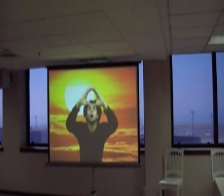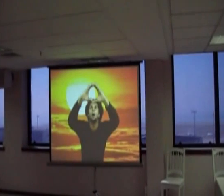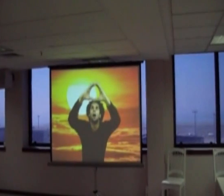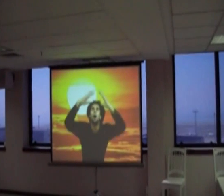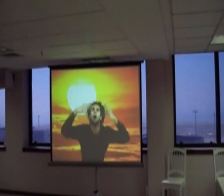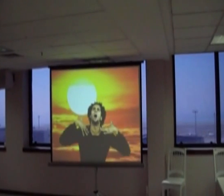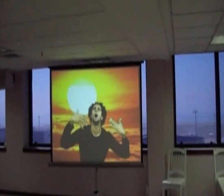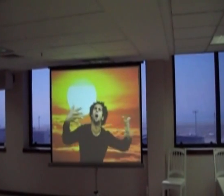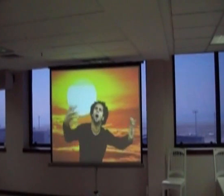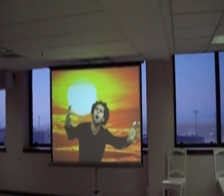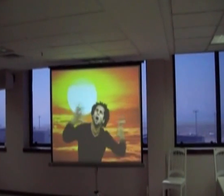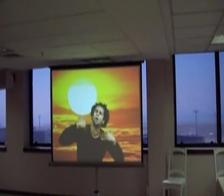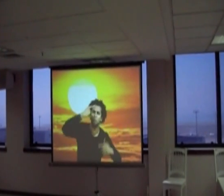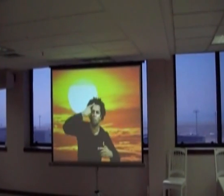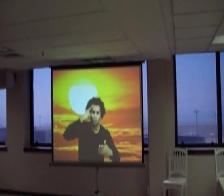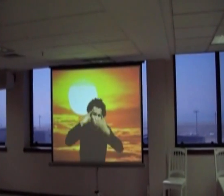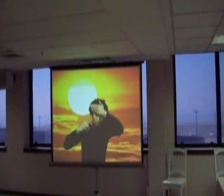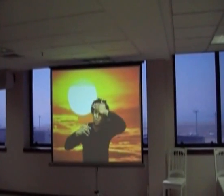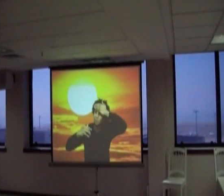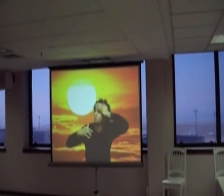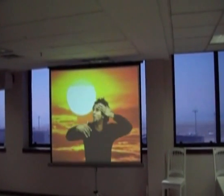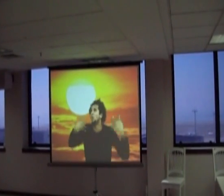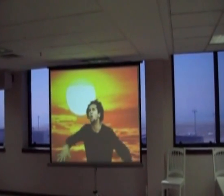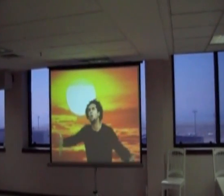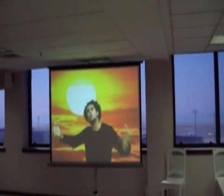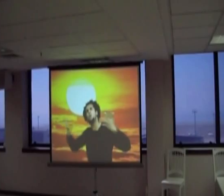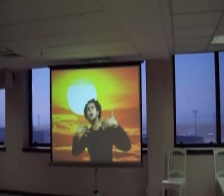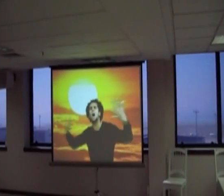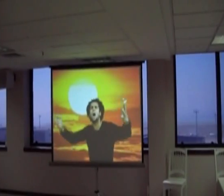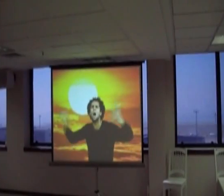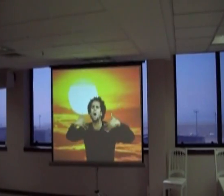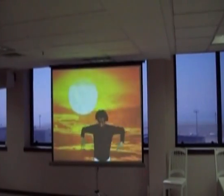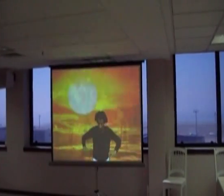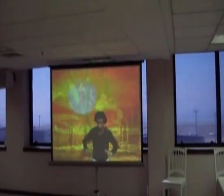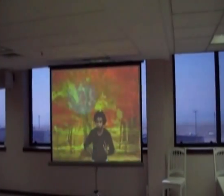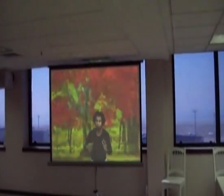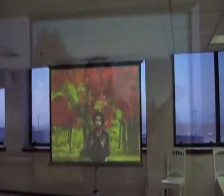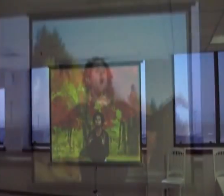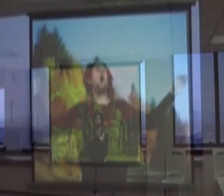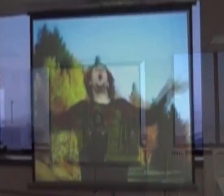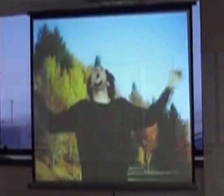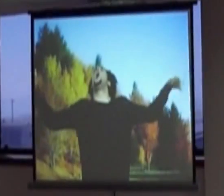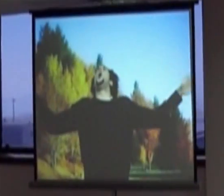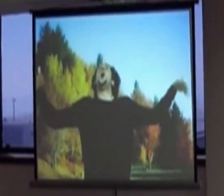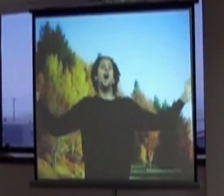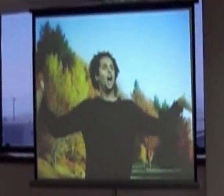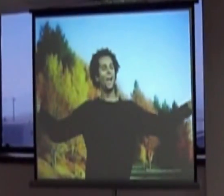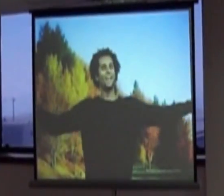Em que roda, em que gira ardentemente, com o calor do sol, em